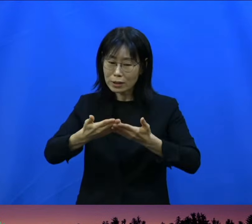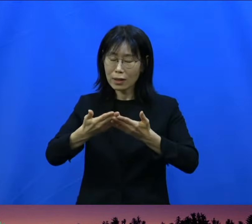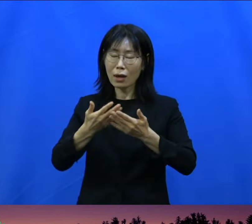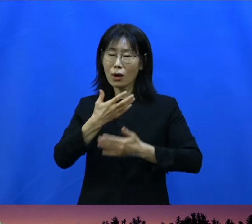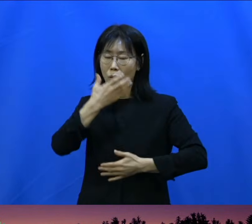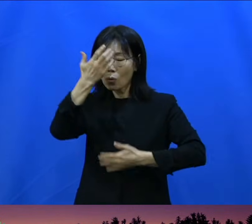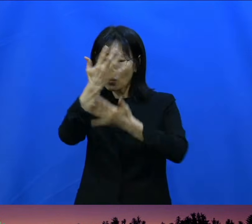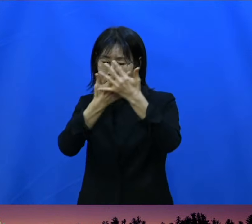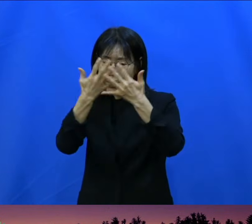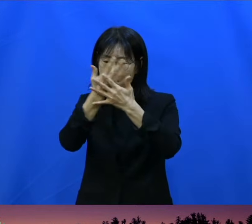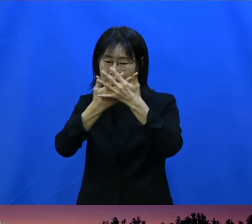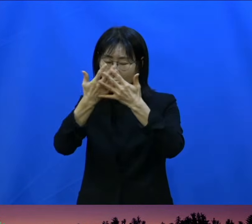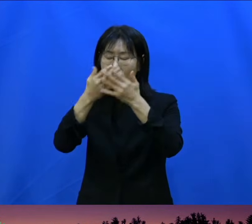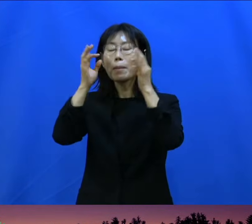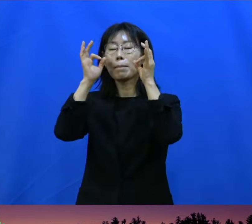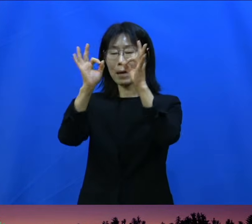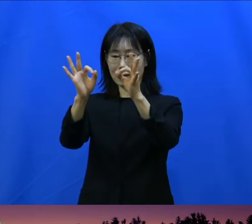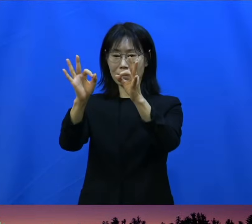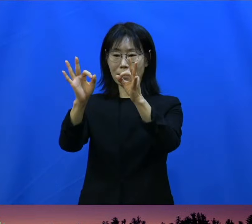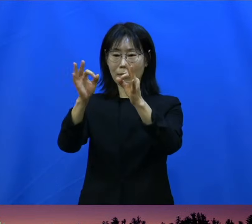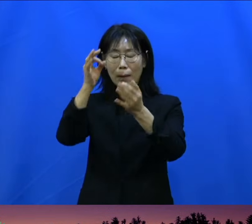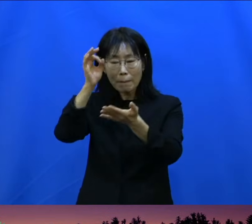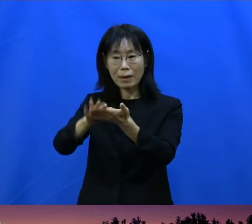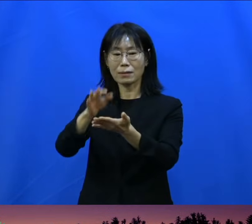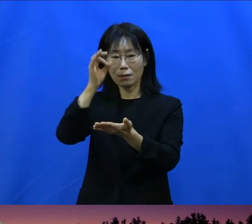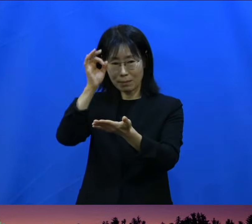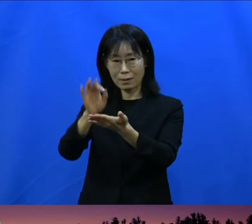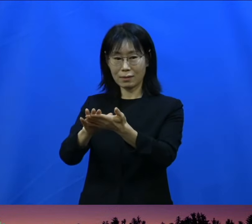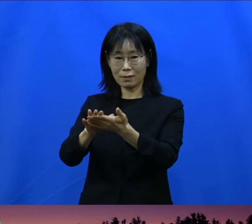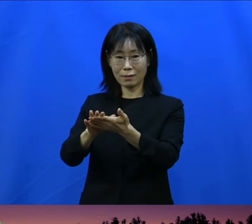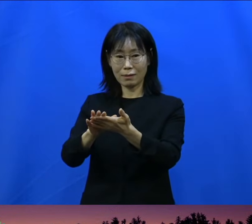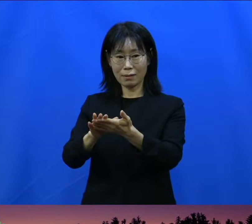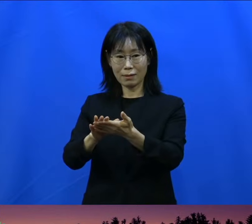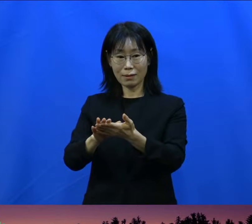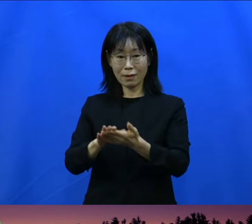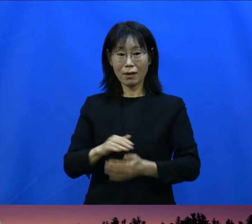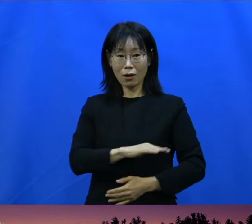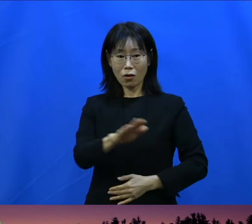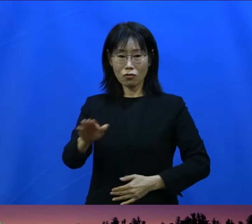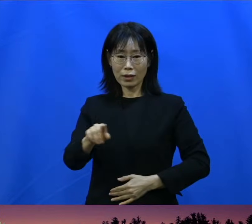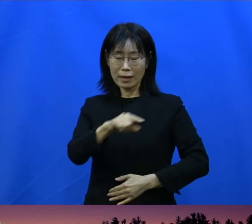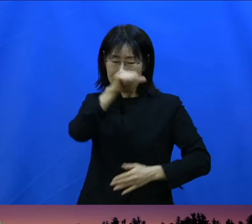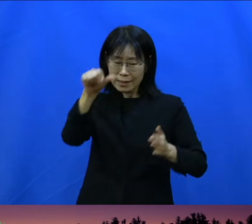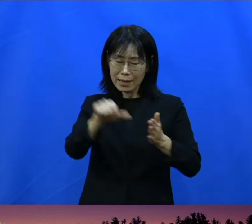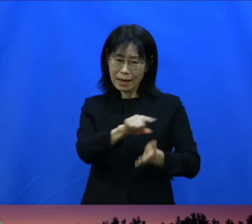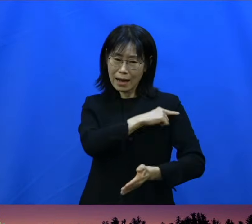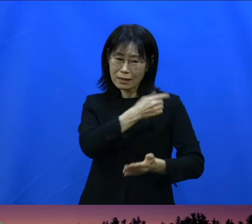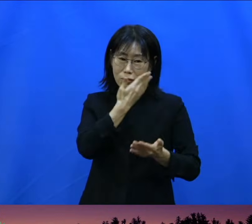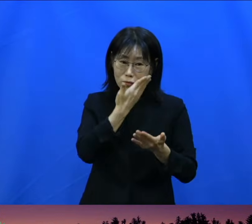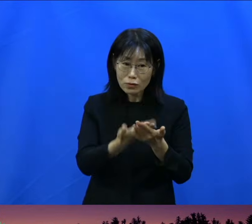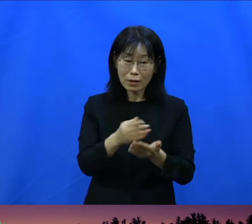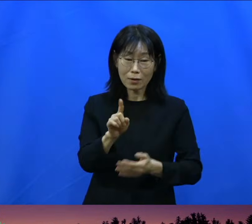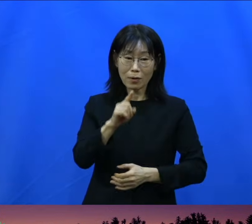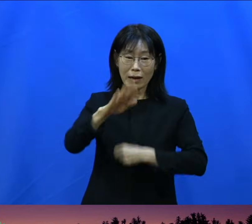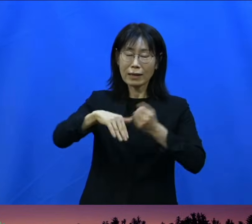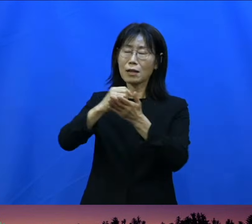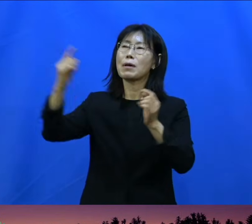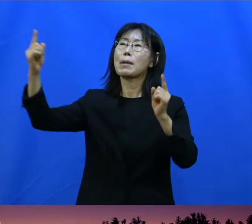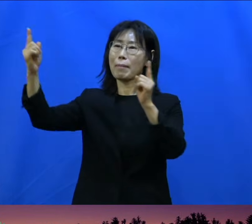이게 변화의 출발점입니다. 우리의 삶에 가장 중요한 것은 하나님을 만나는 것이고 그분의 영광을 목격하는